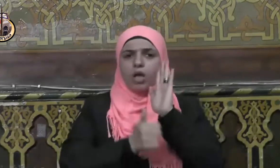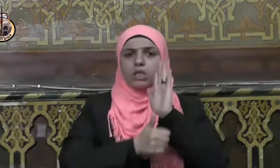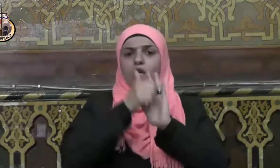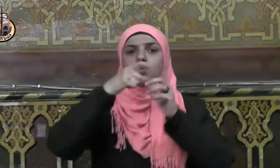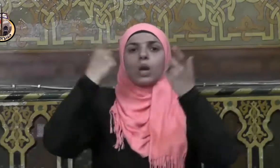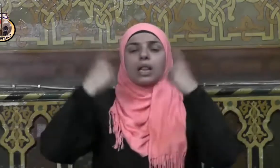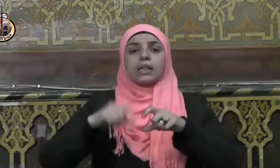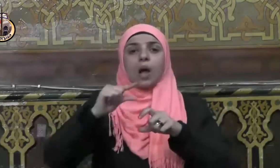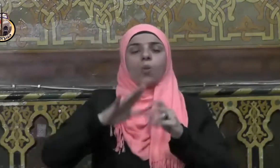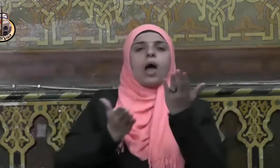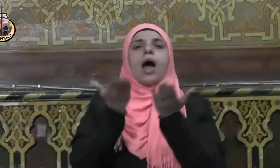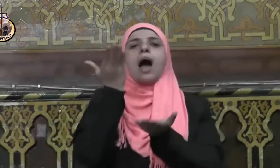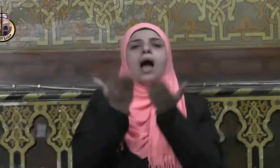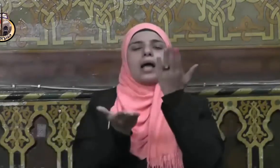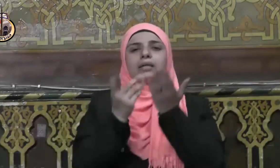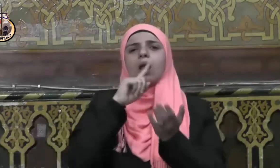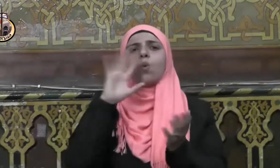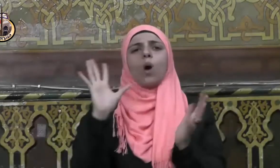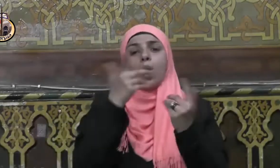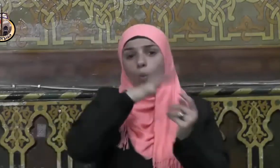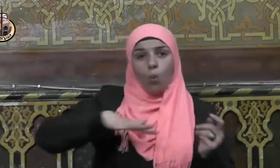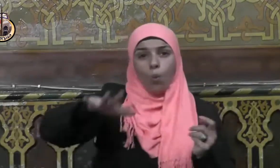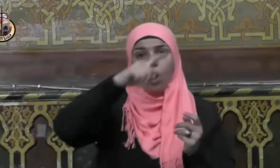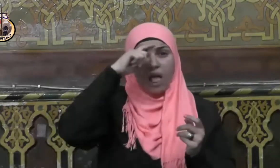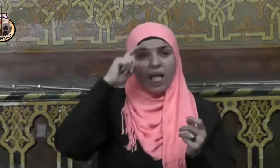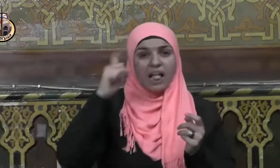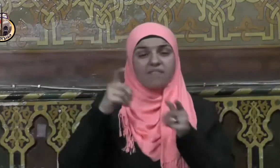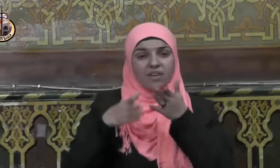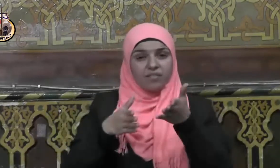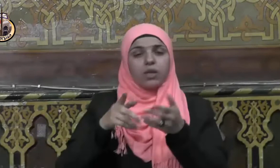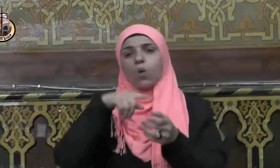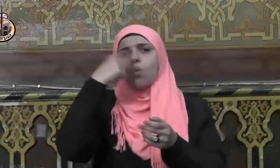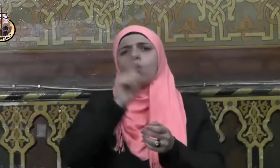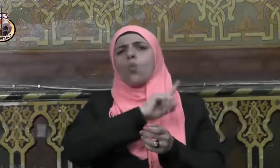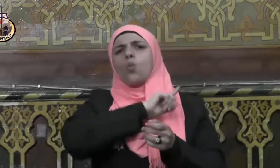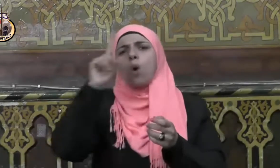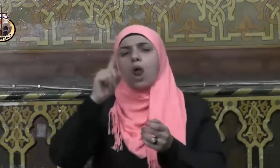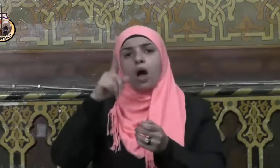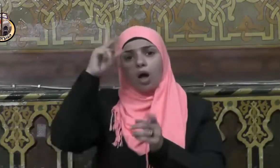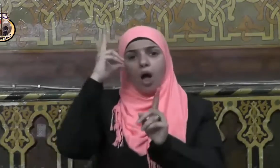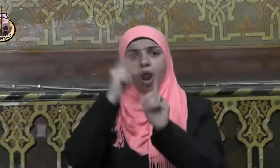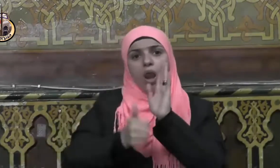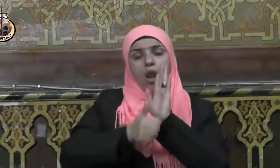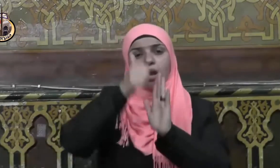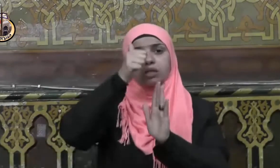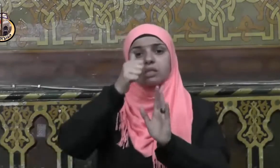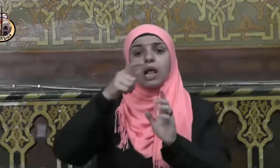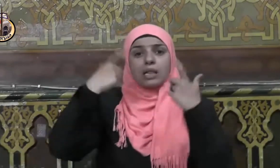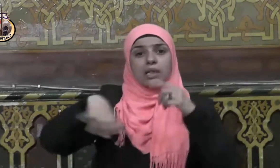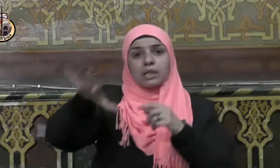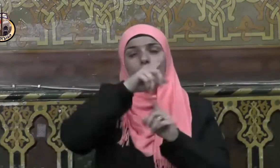العادلة ولو كانت كافرة، ولا ينصر الدولة الظالمة ولو كانت